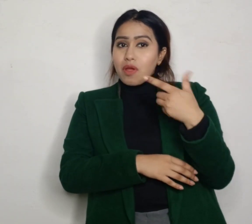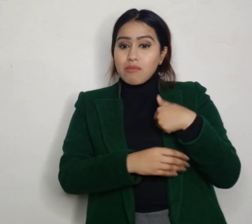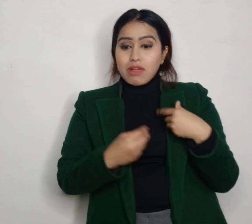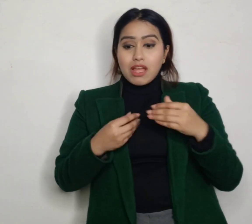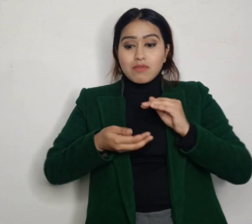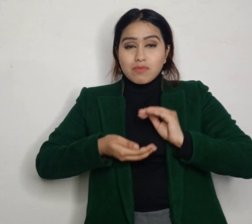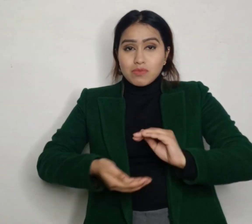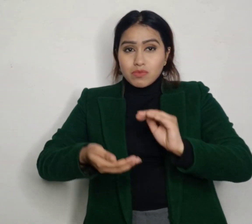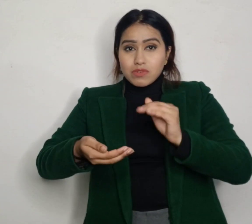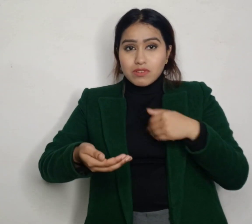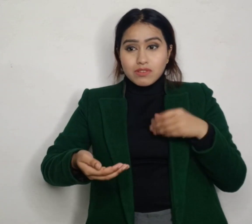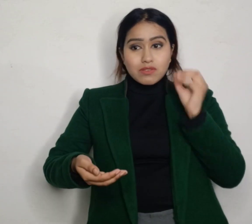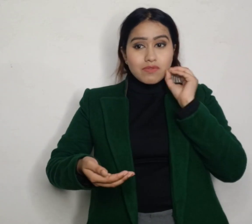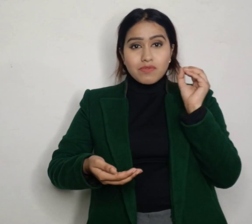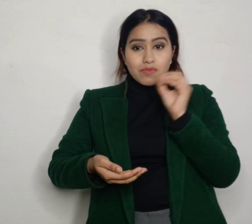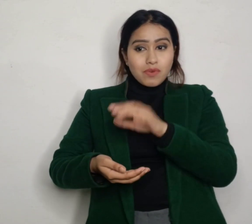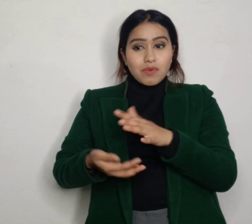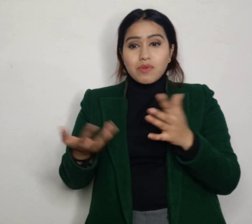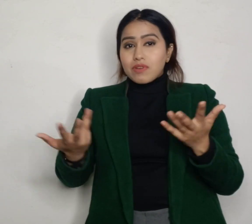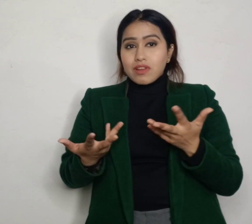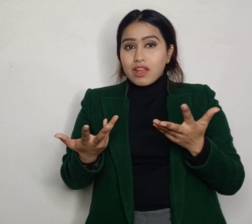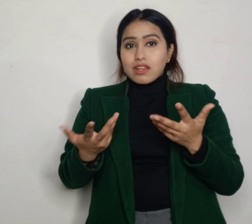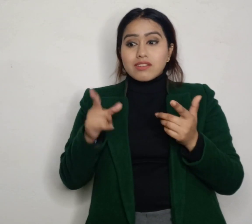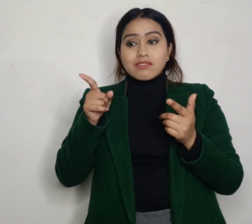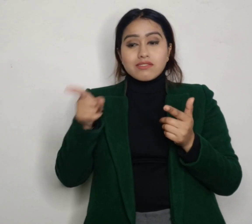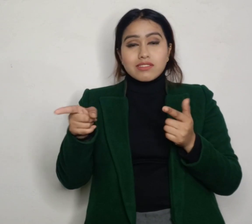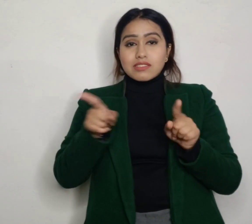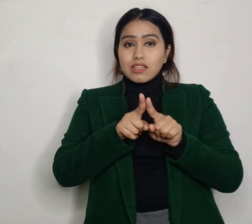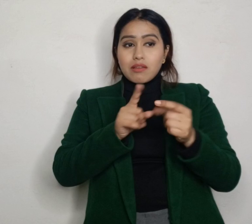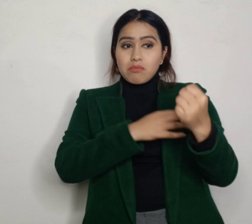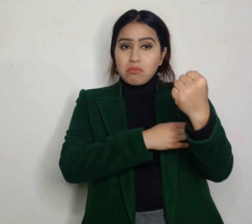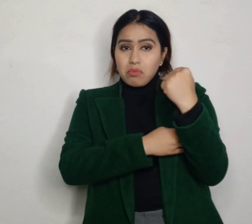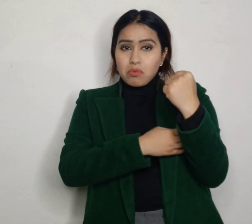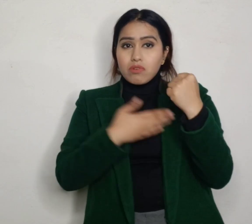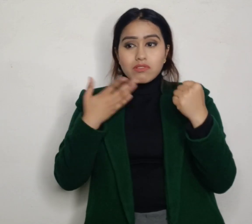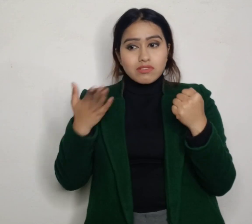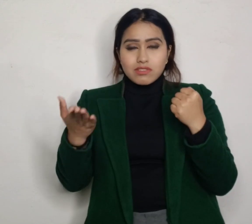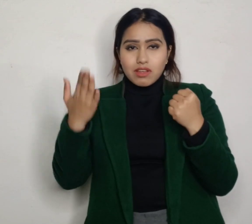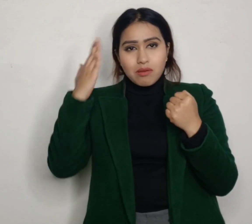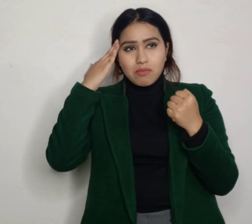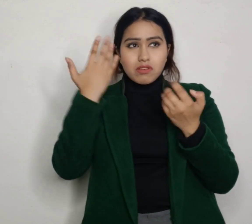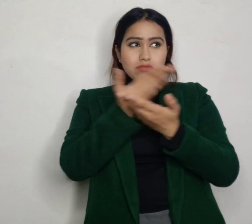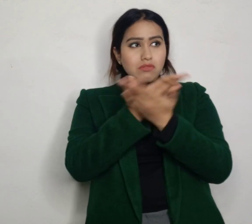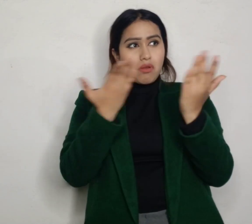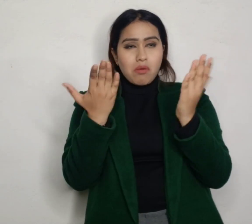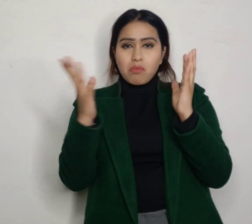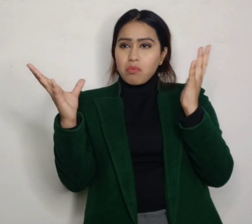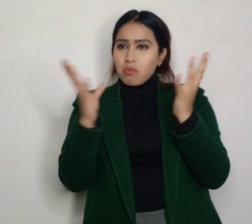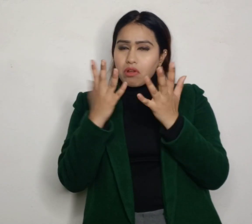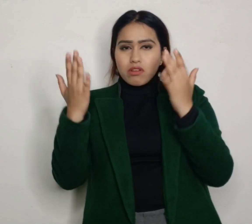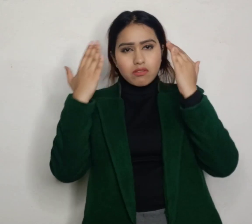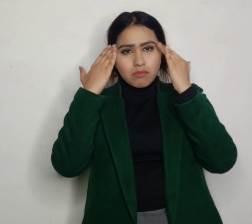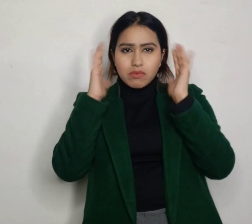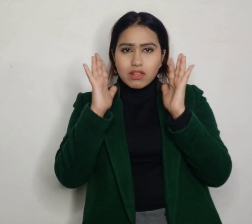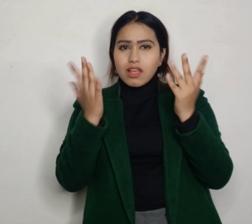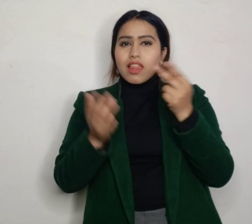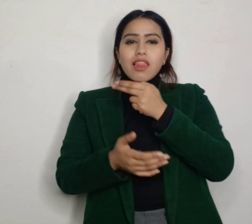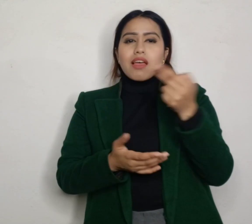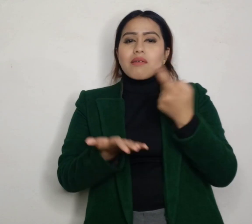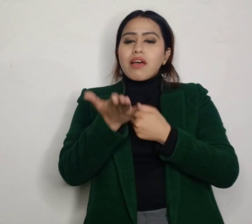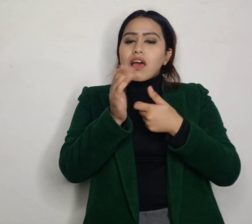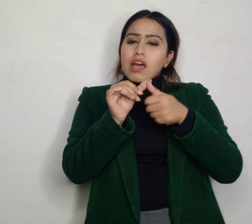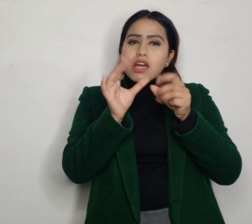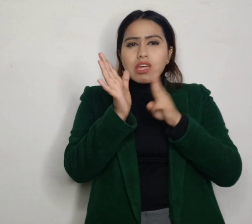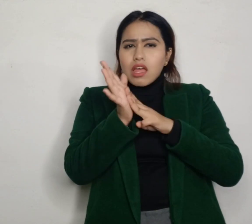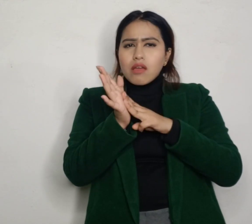दिया जो मैंने तुम्हें जन्म के समय घुट्टी में पिलाया। जिस मंत्र के बल पर तुम्हारा प्रताप पूरा विश्व जानता है, उस मंत्र